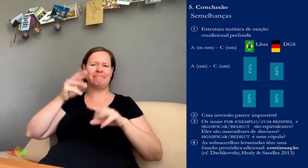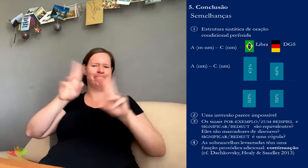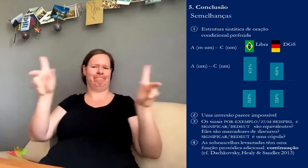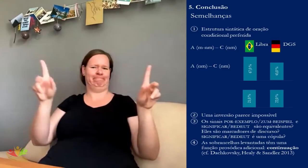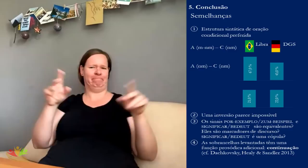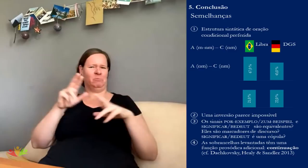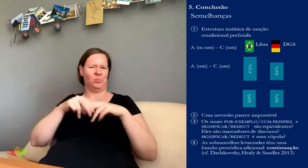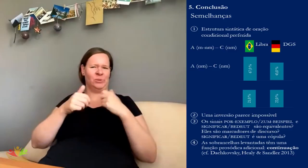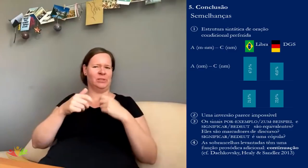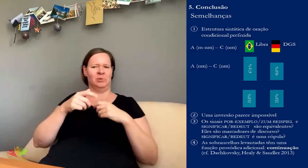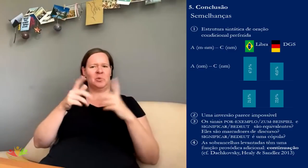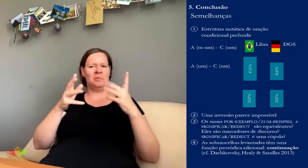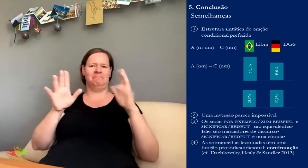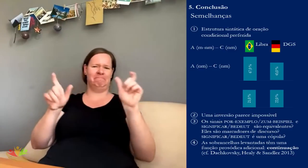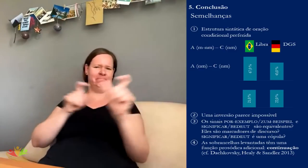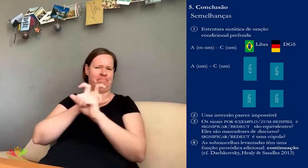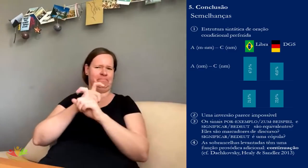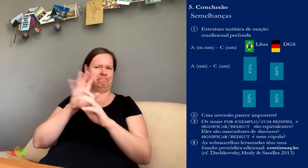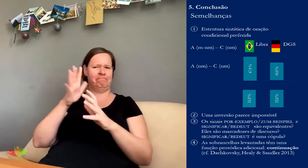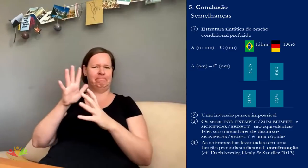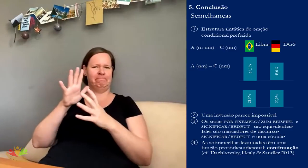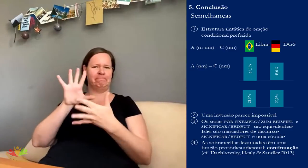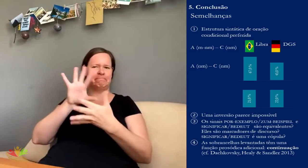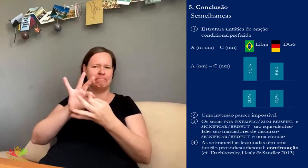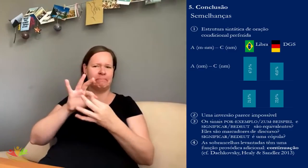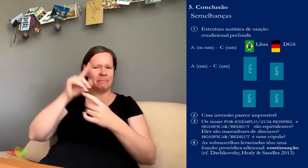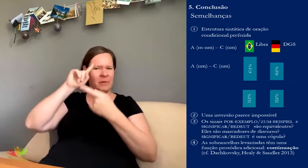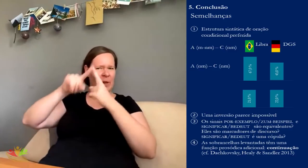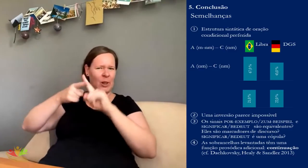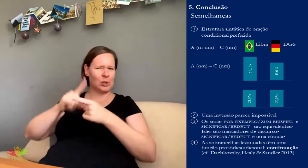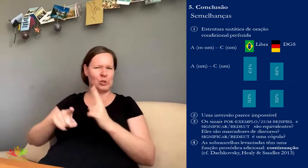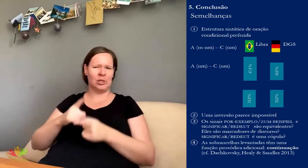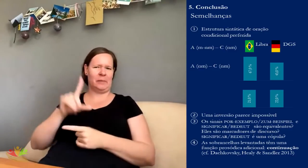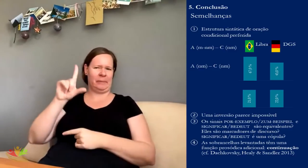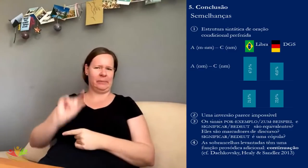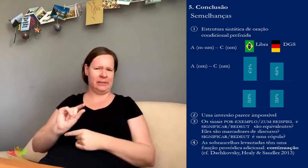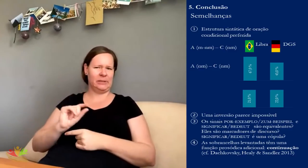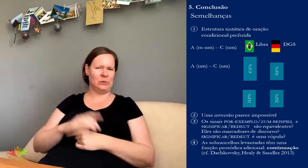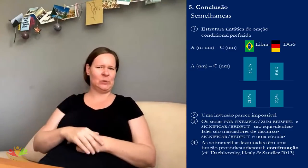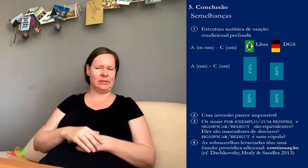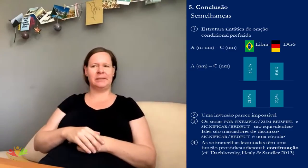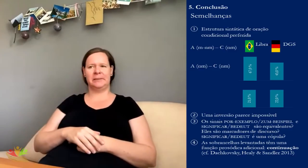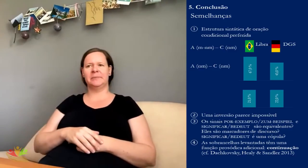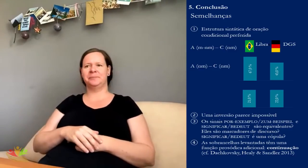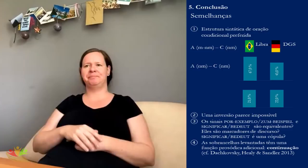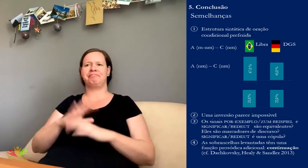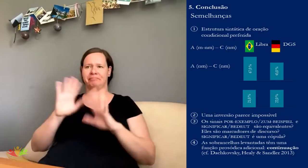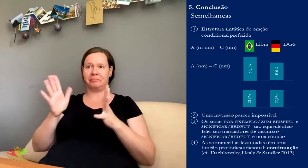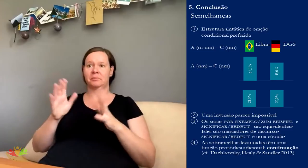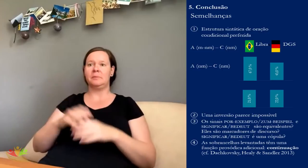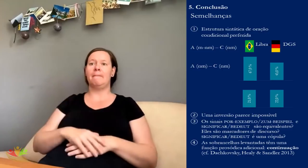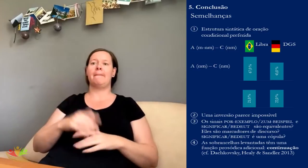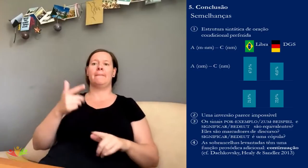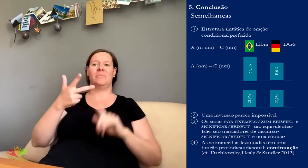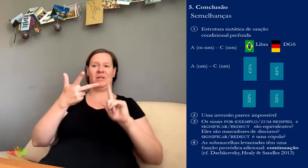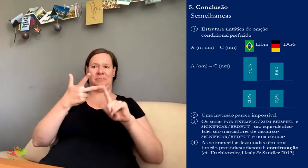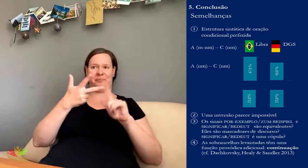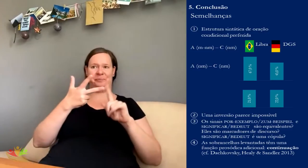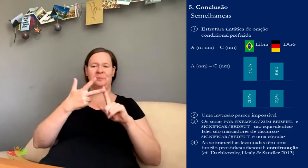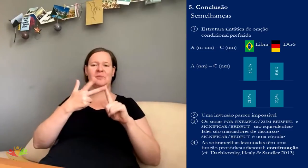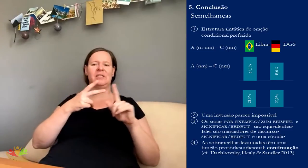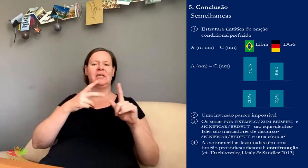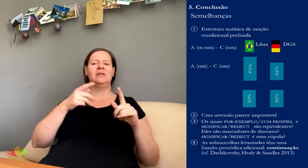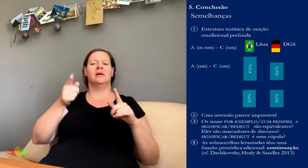A minha hipótese é de que é muito estranho para a pessoa surda que percebe as coisas visualmente colocar essa relação